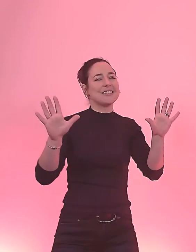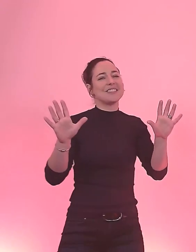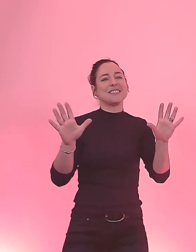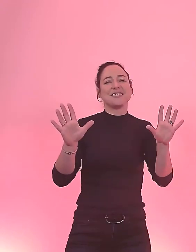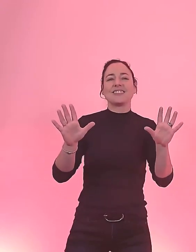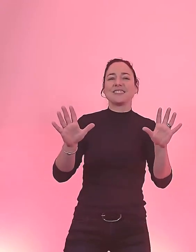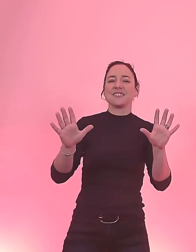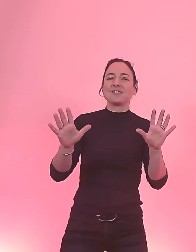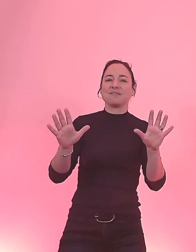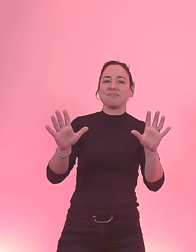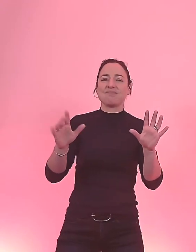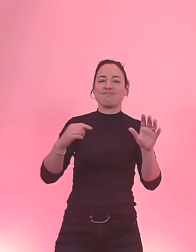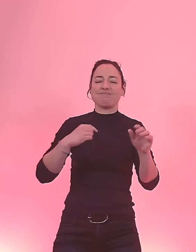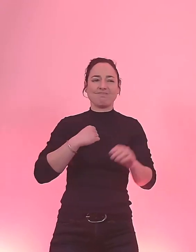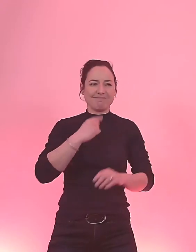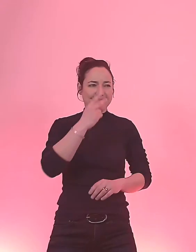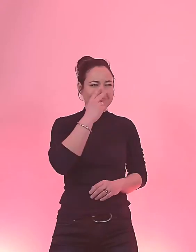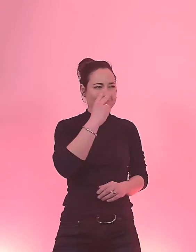ja